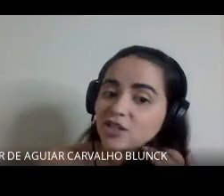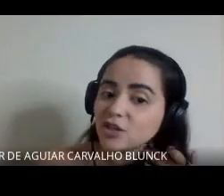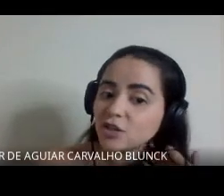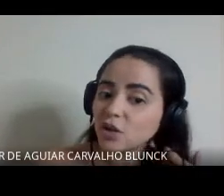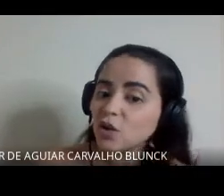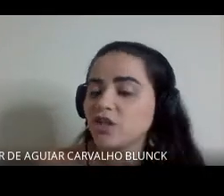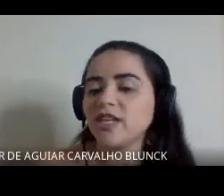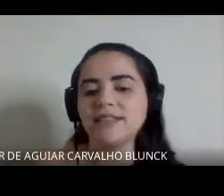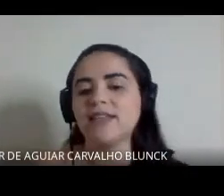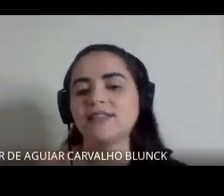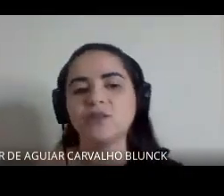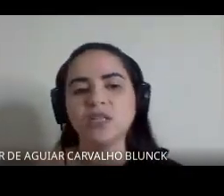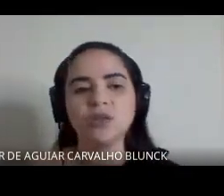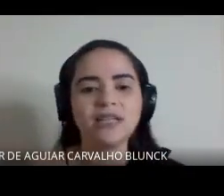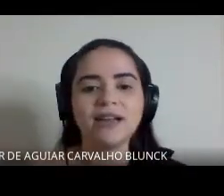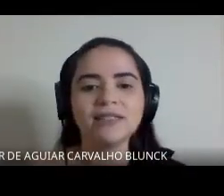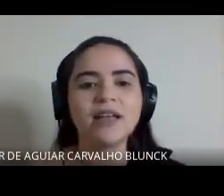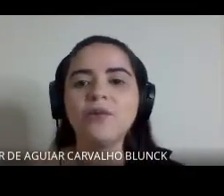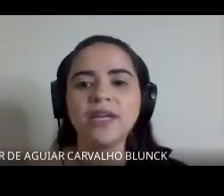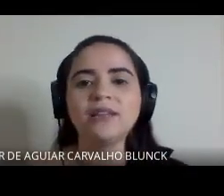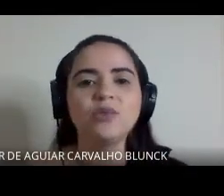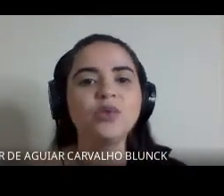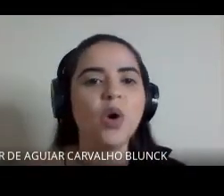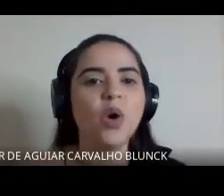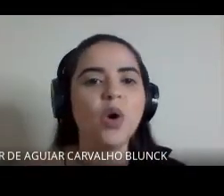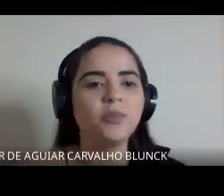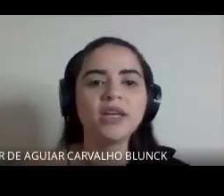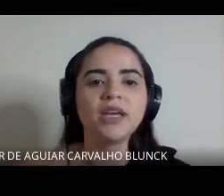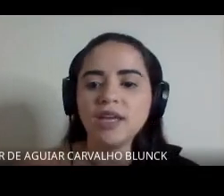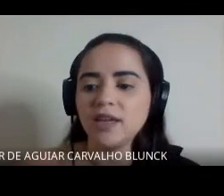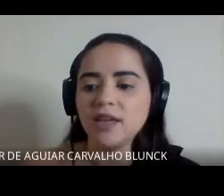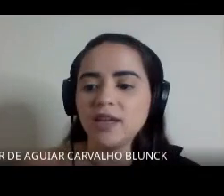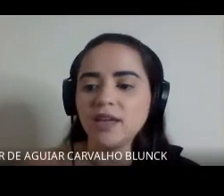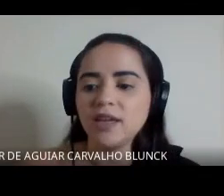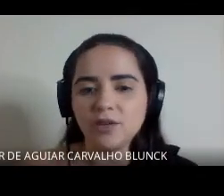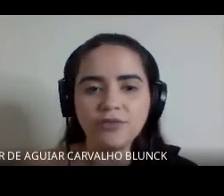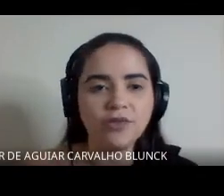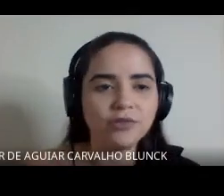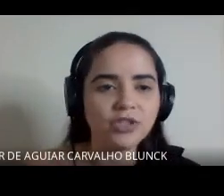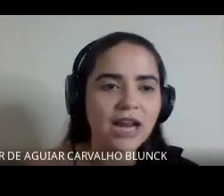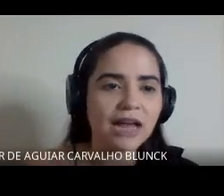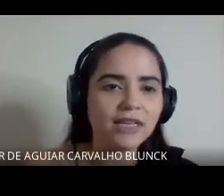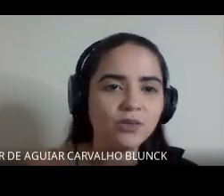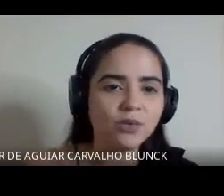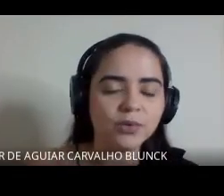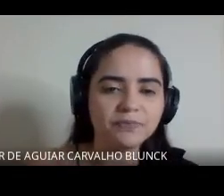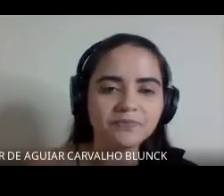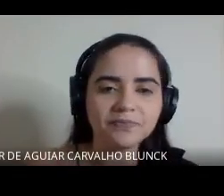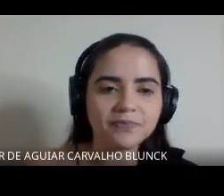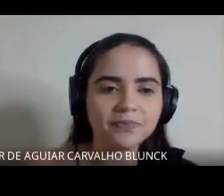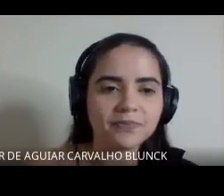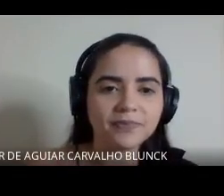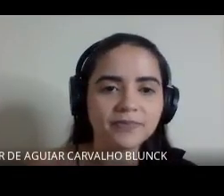a datilologia, que é essa questão da soletração, né, do nome. Eu vou tirar aqui